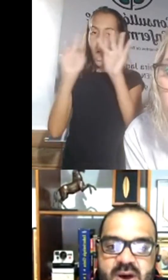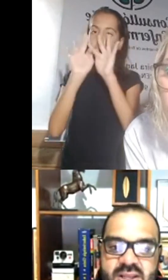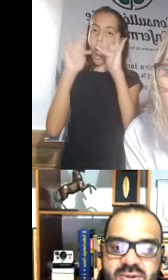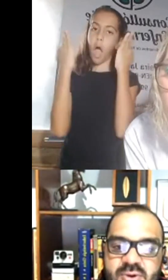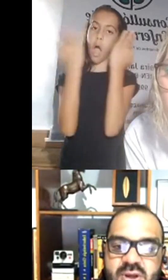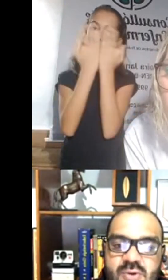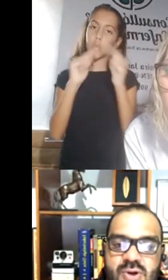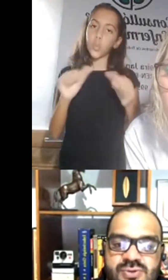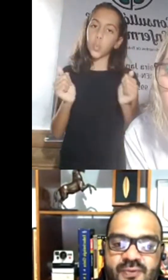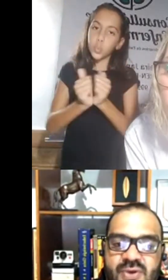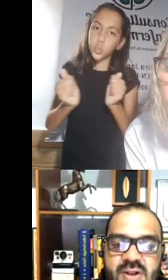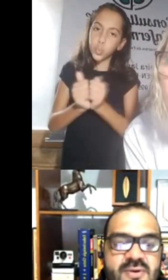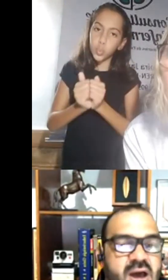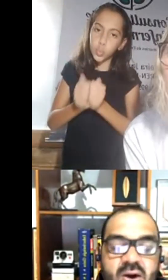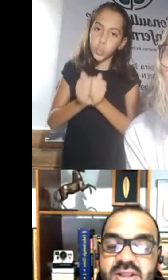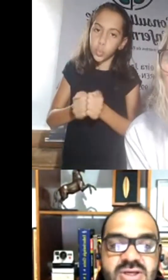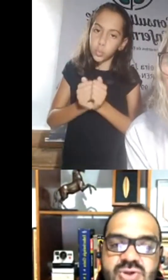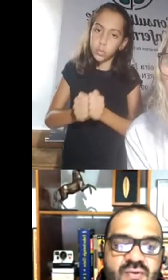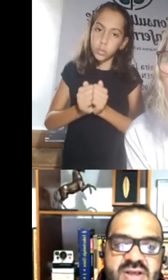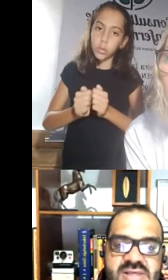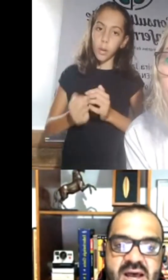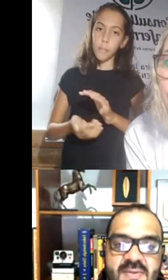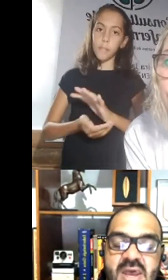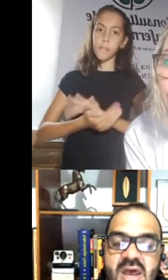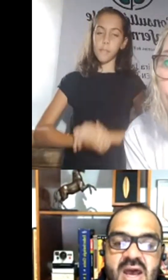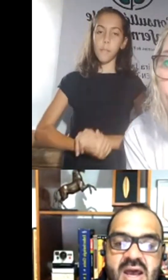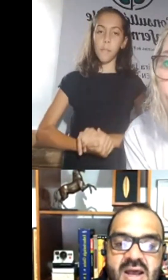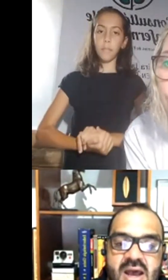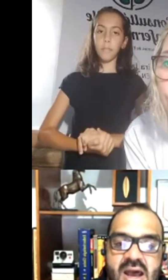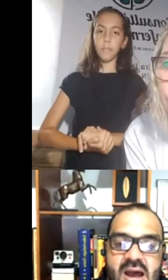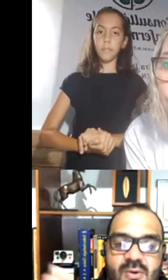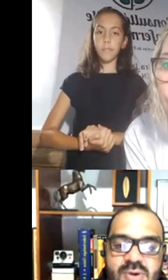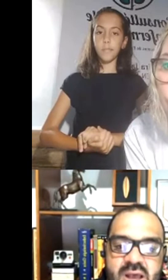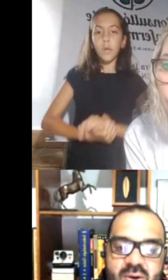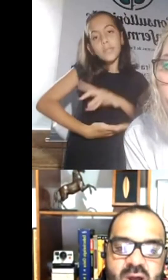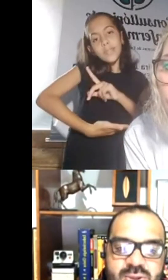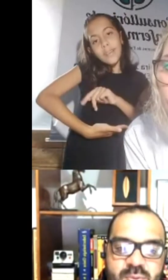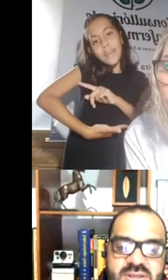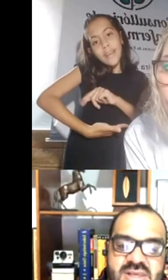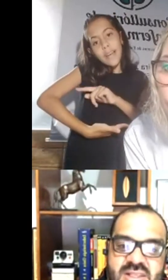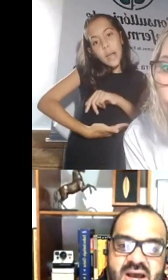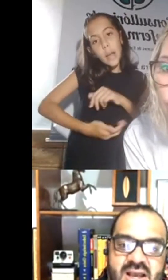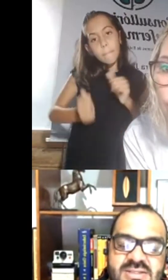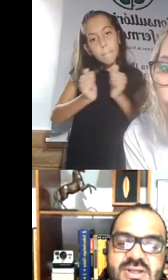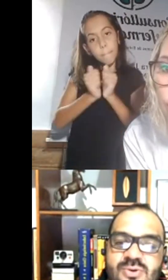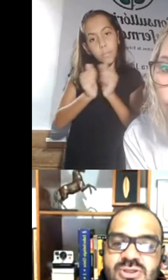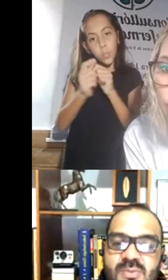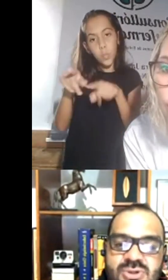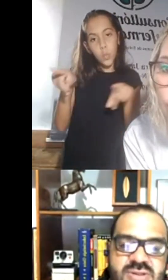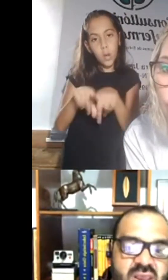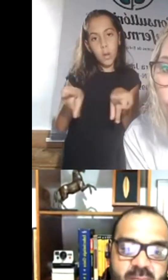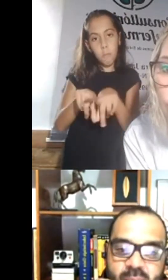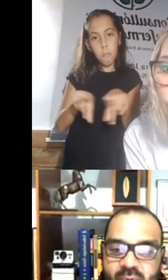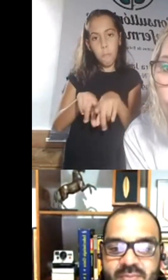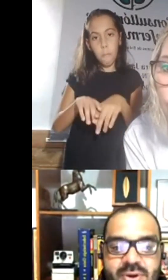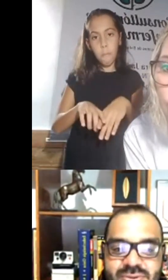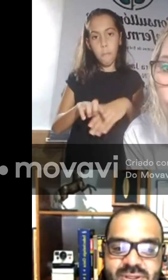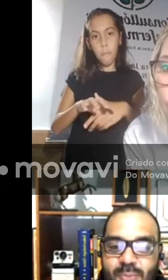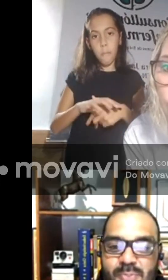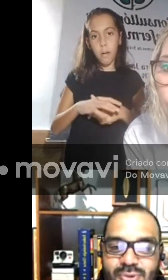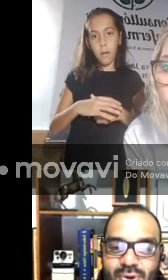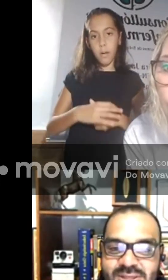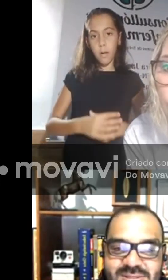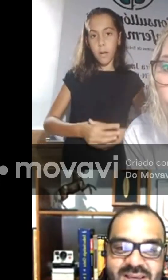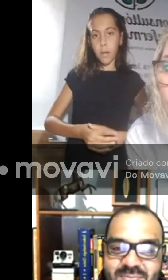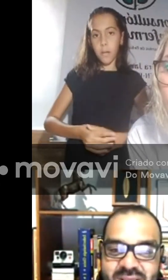seu marido, com o nosso filho. É hora da gente conversar. Há 4 meses atrás, não tínhamos tempo, digo